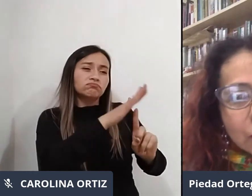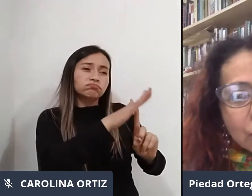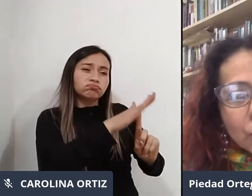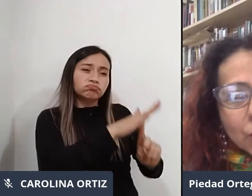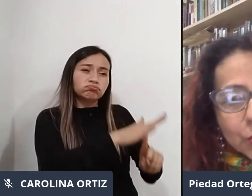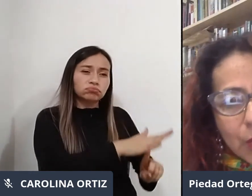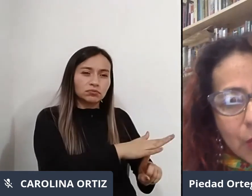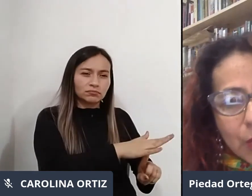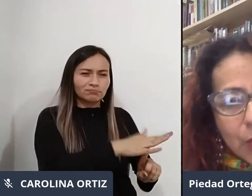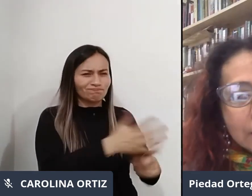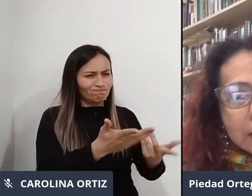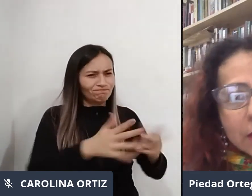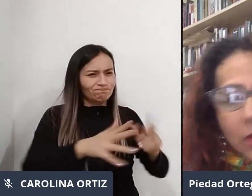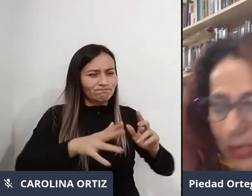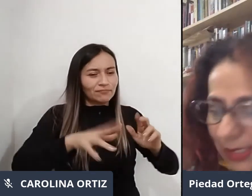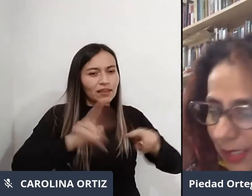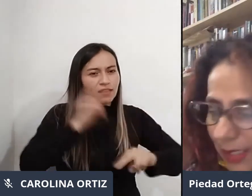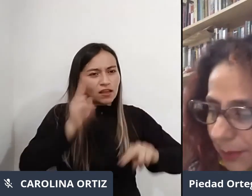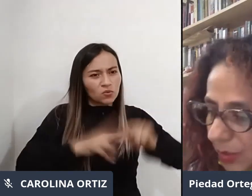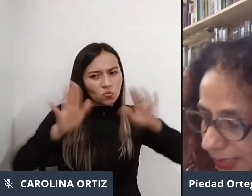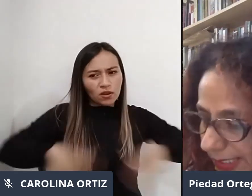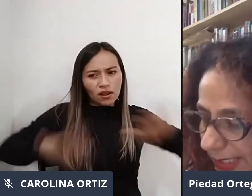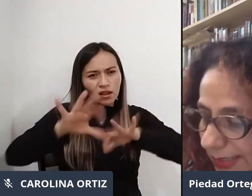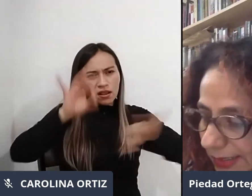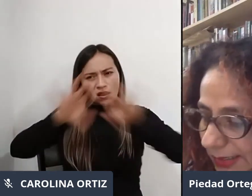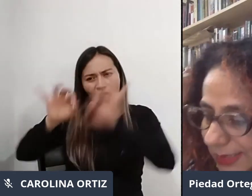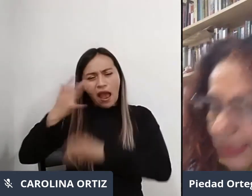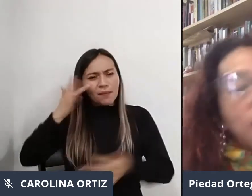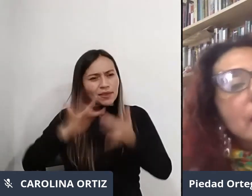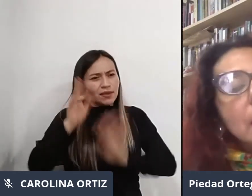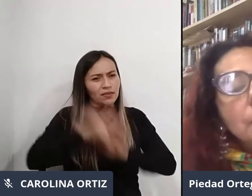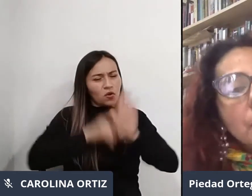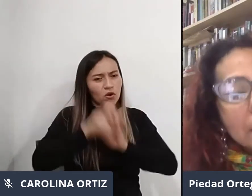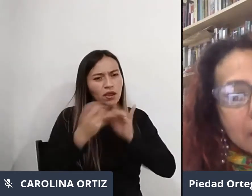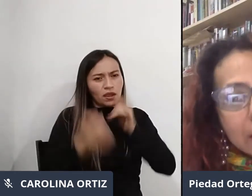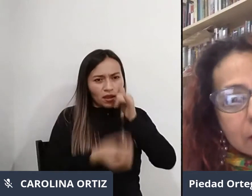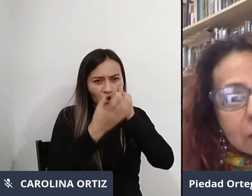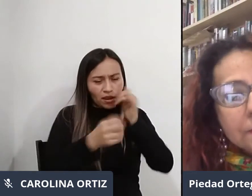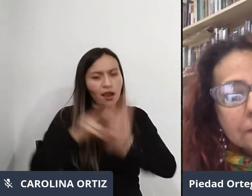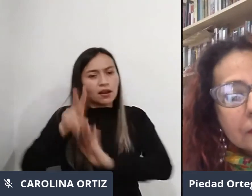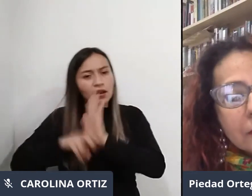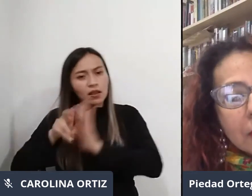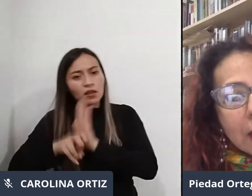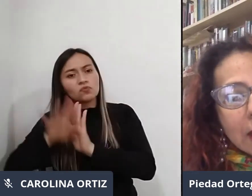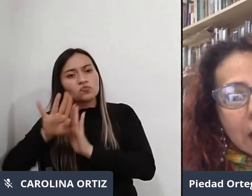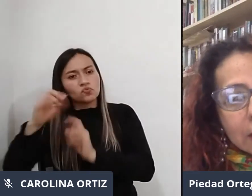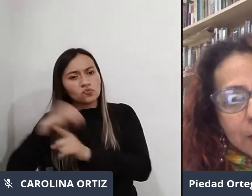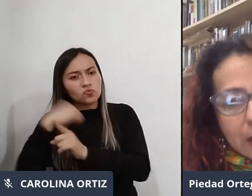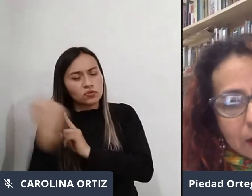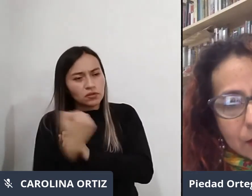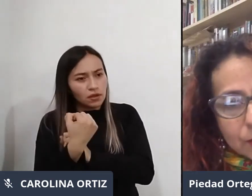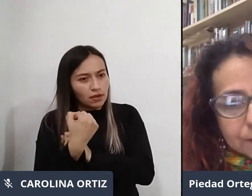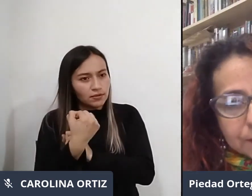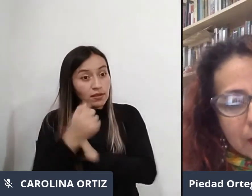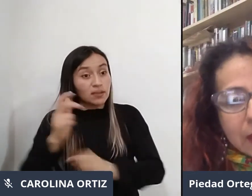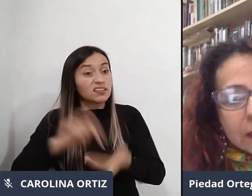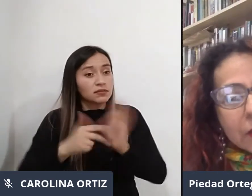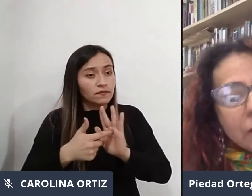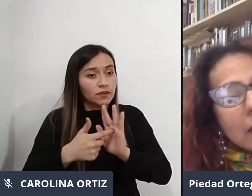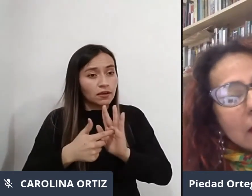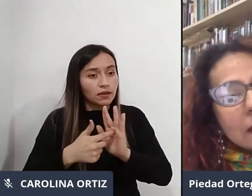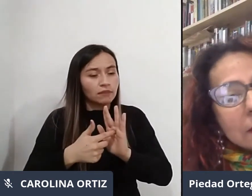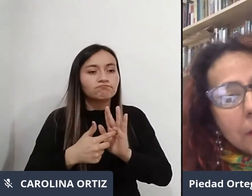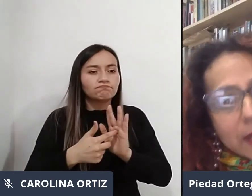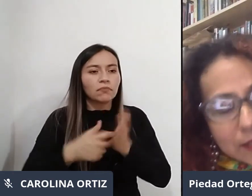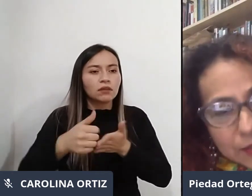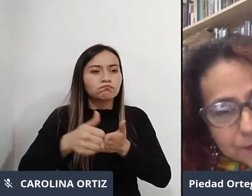teoría sociocultural y también teoría pedagógica? Significa el borramiento y la eliminación. Significa